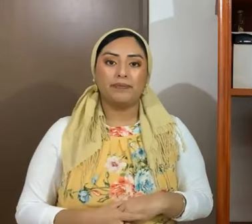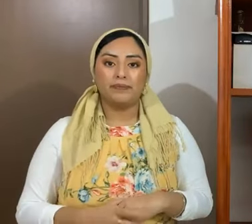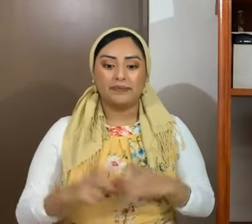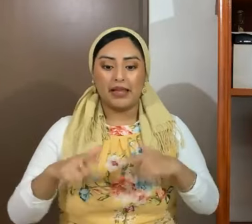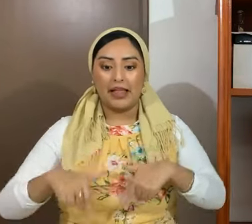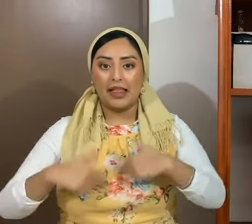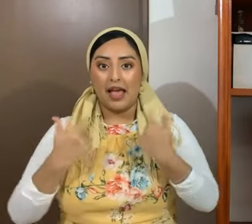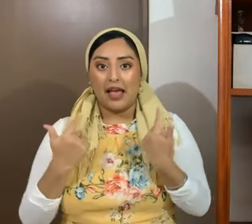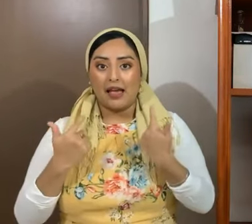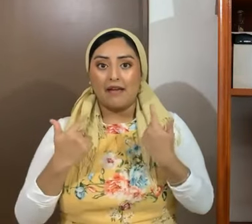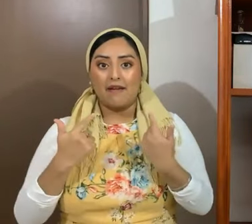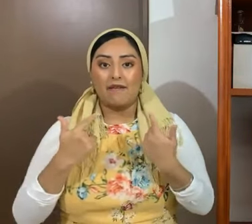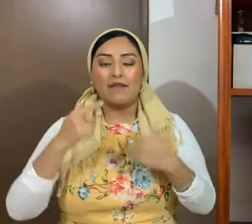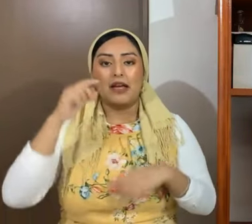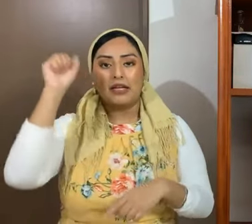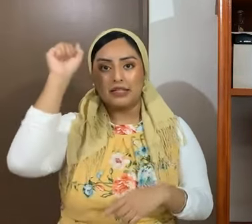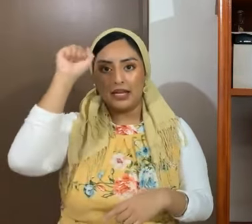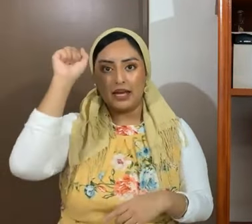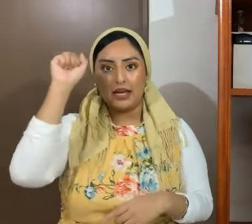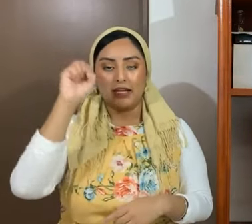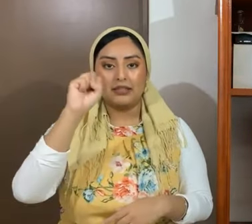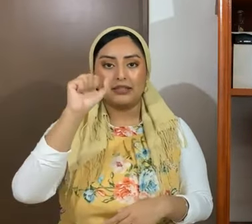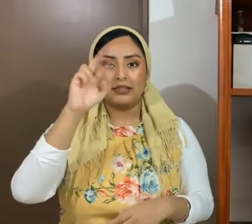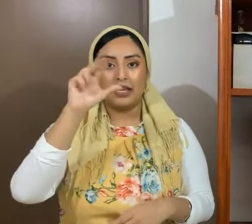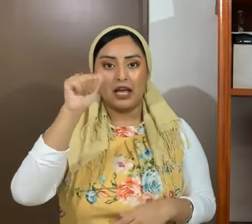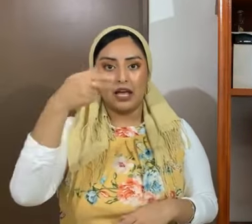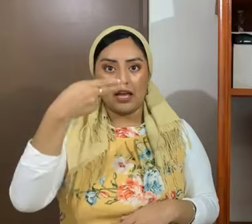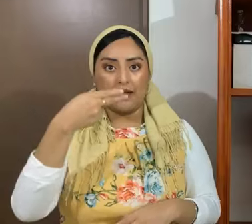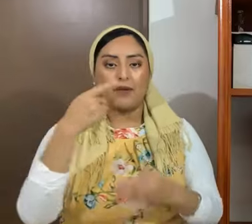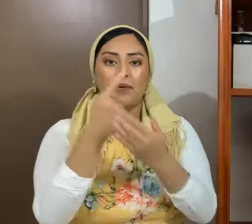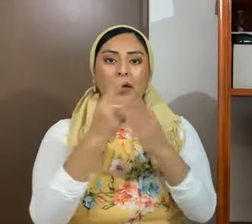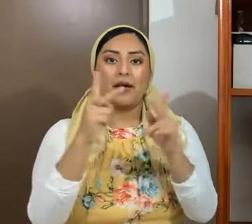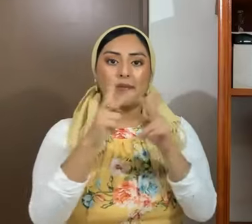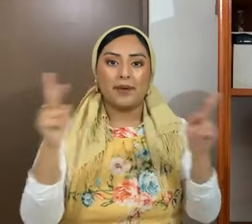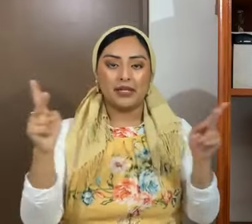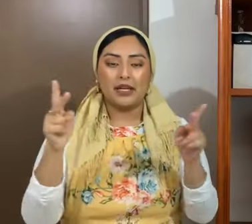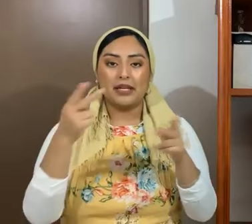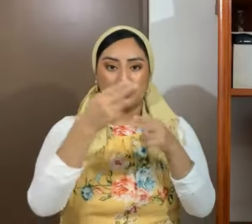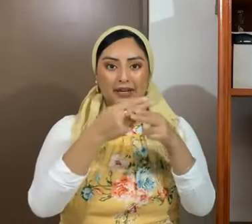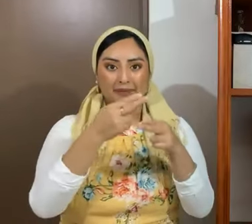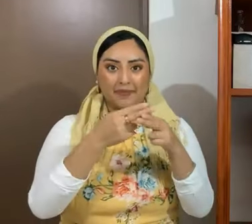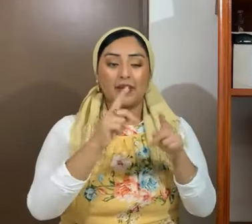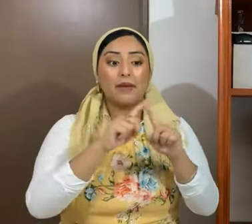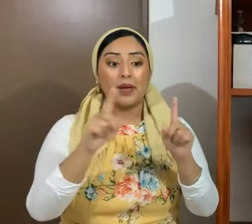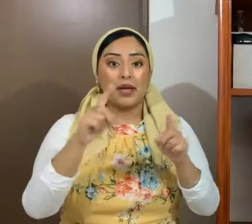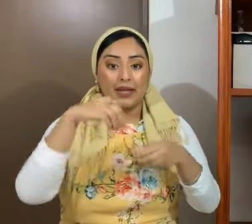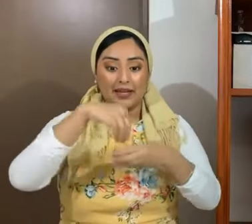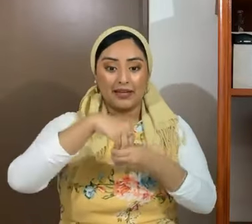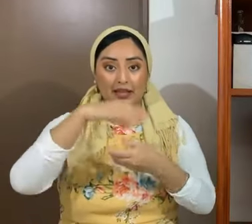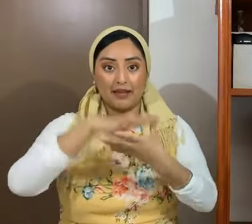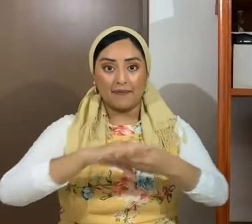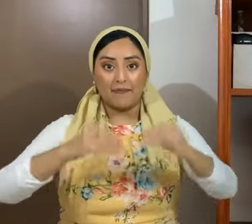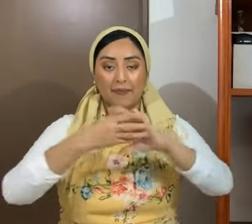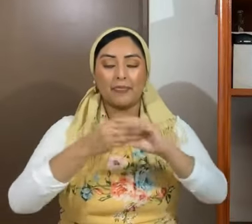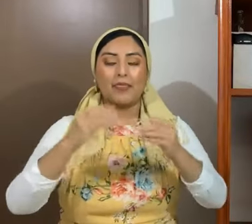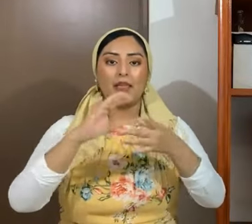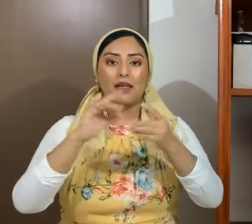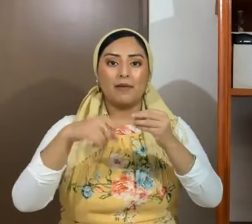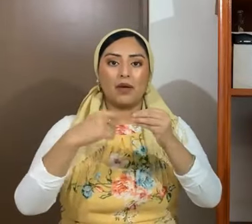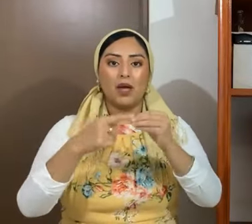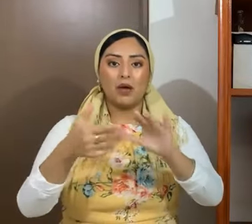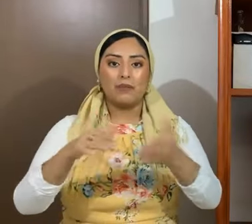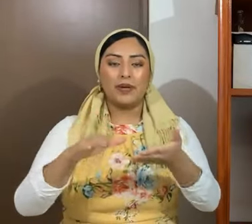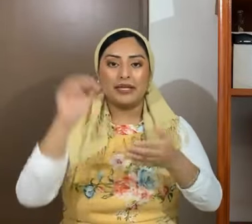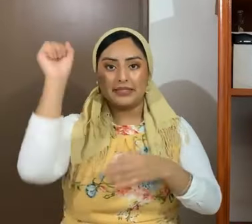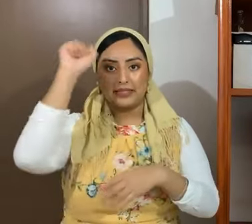Haye, vida, la vida de Sara. Y aunque la parashá se llama así, realmente lo que habla es de la muerte de